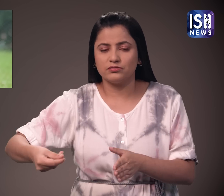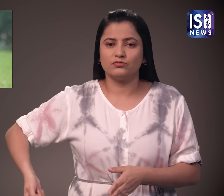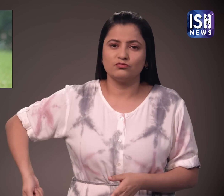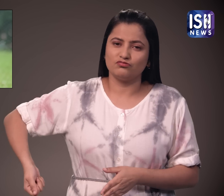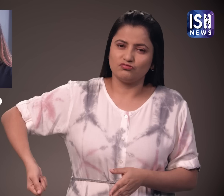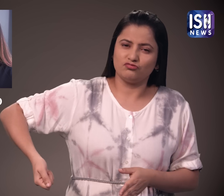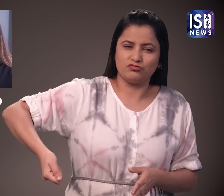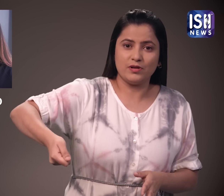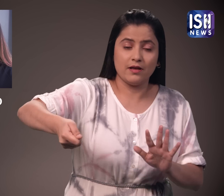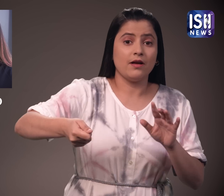टहल रहे थे